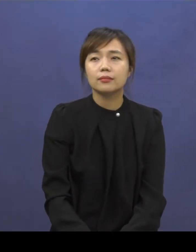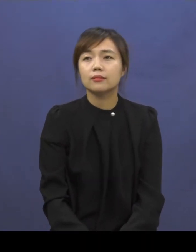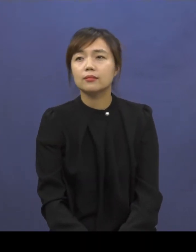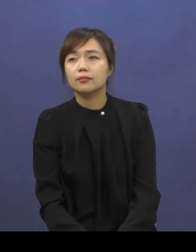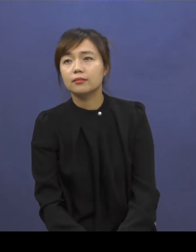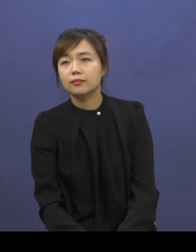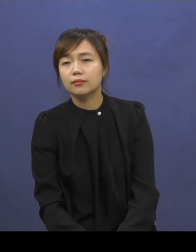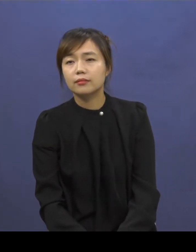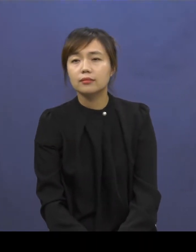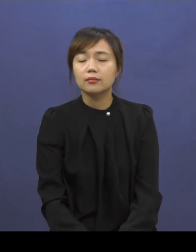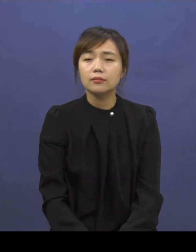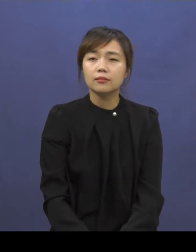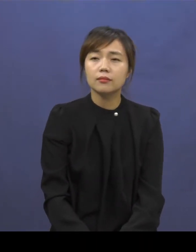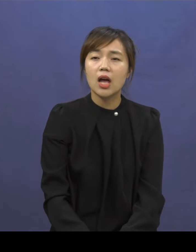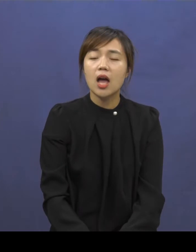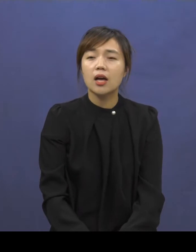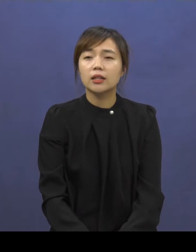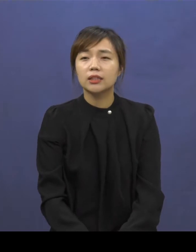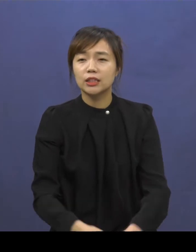함께 그 두려움이